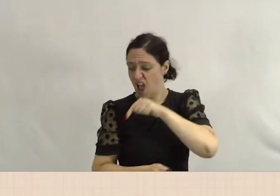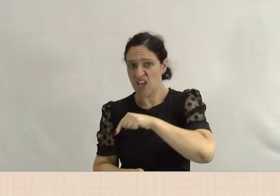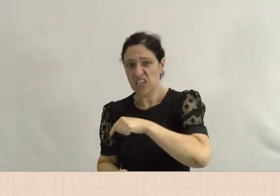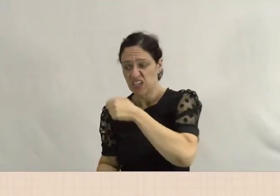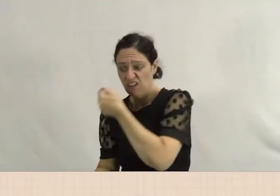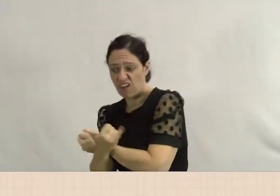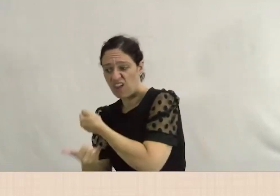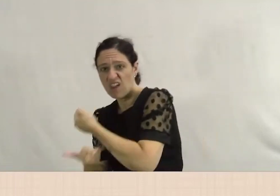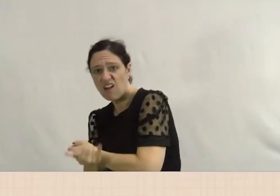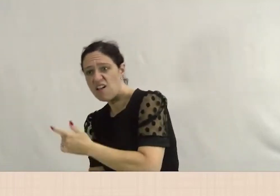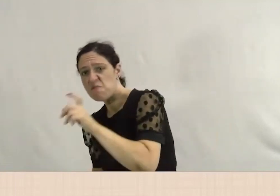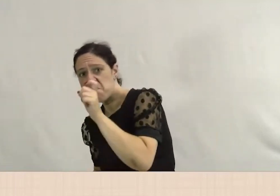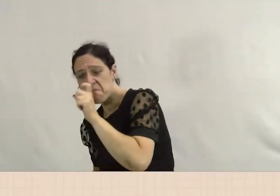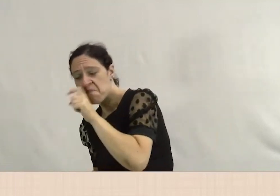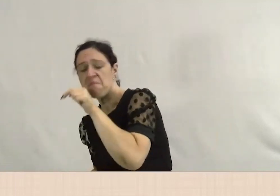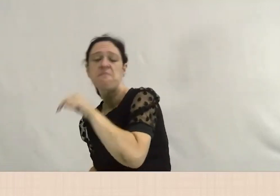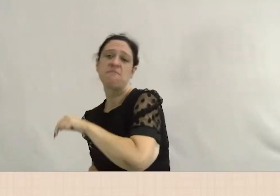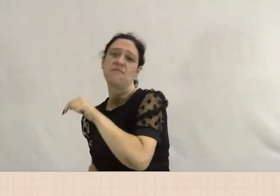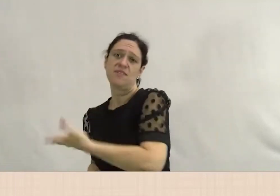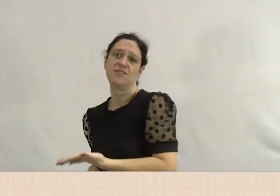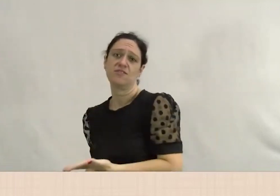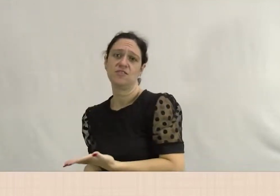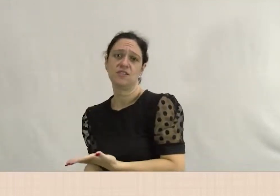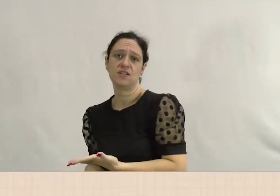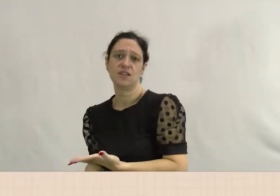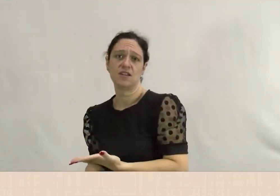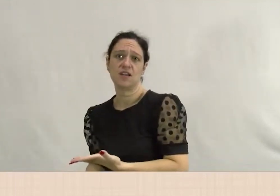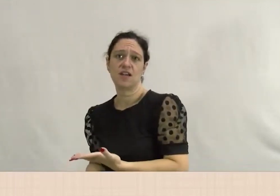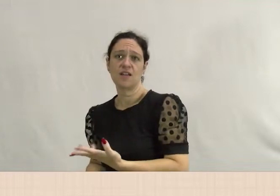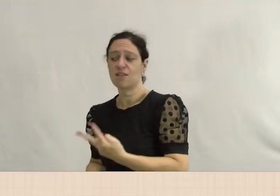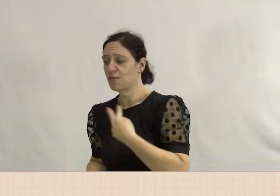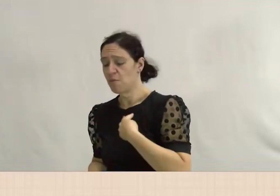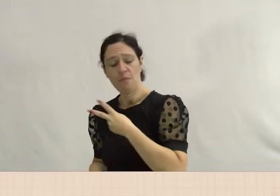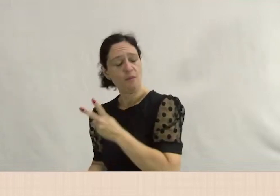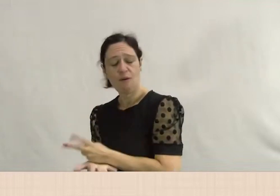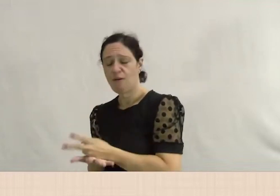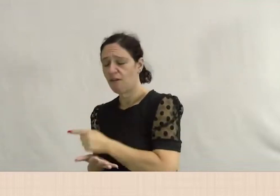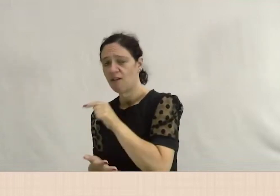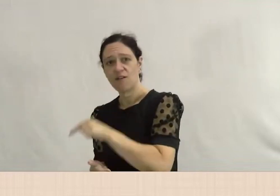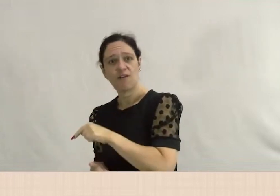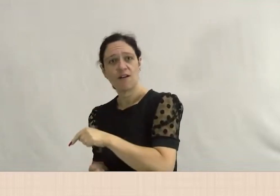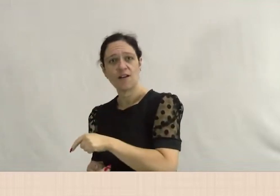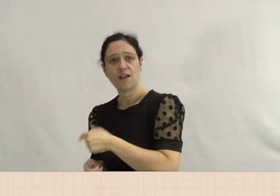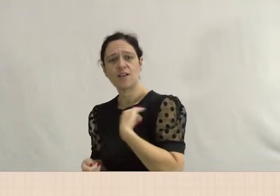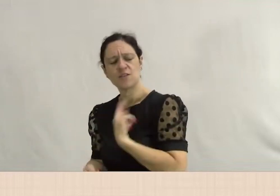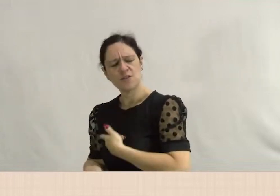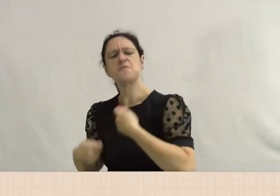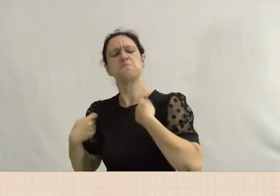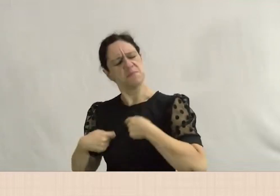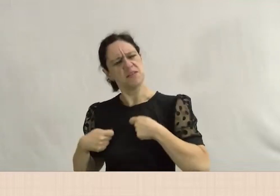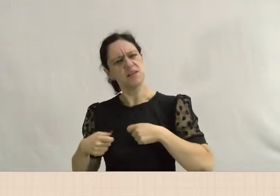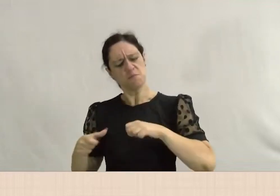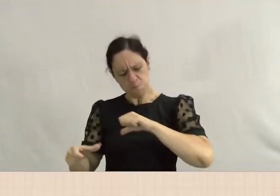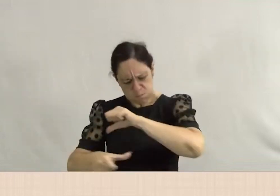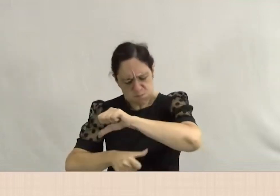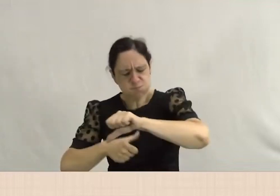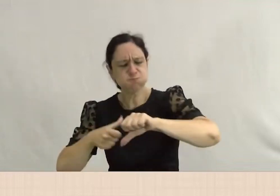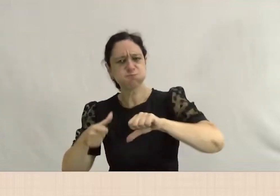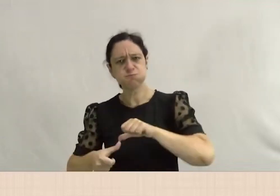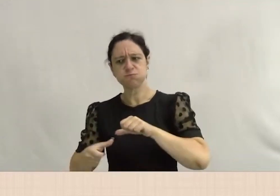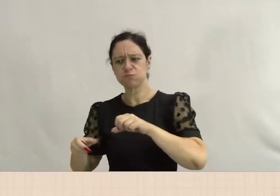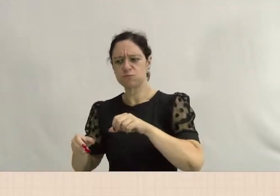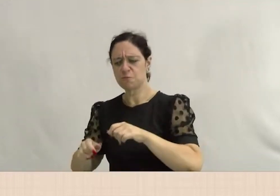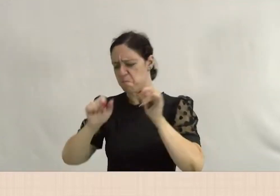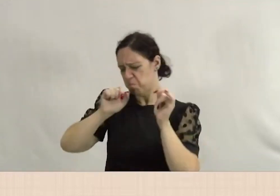mundo. Irmãos, nós precisamos realmente, não só posicionalmente mudarmos de reino, mas